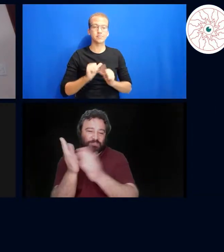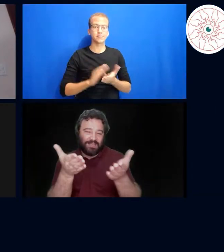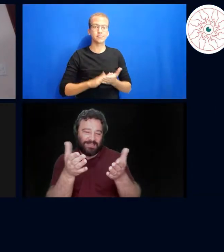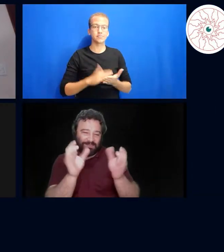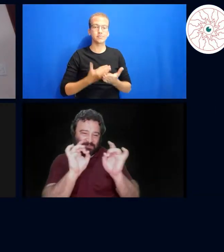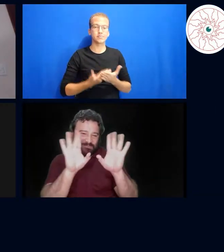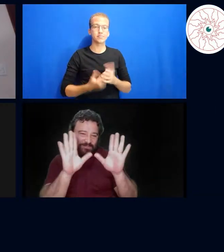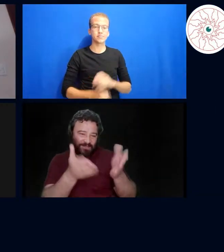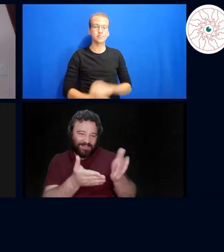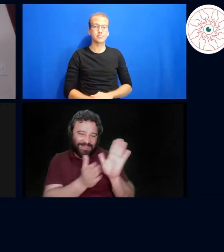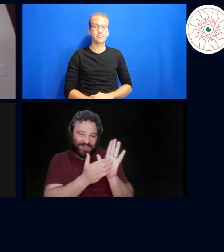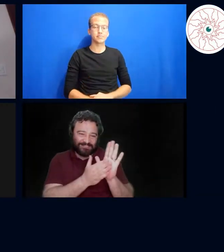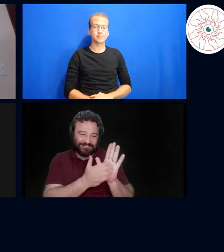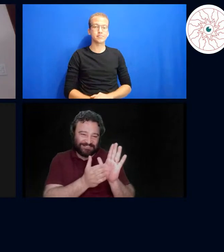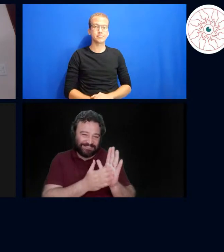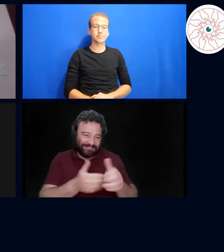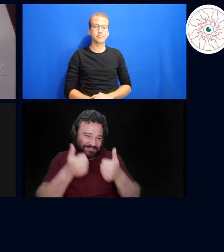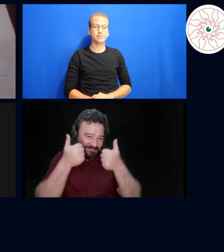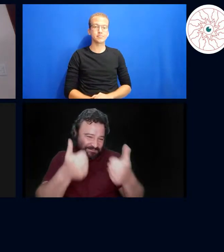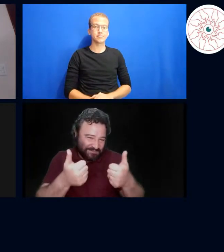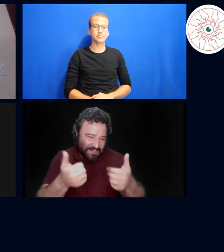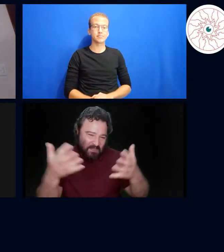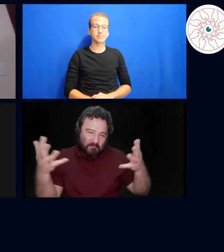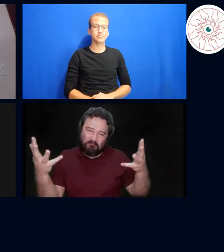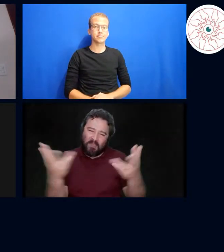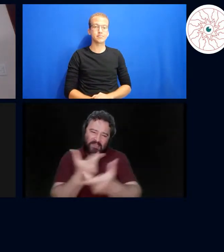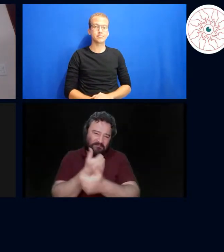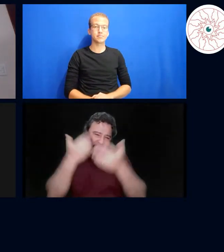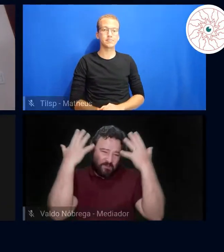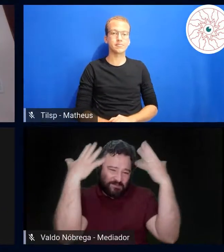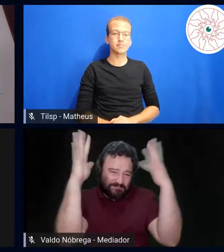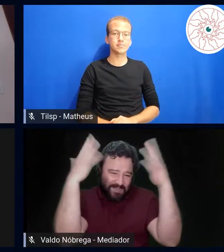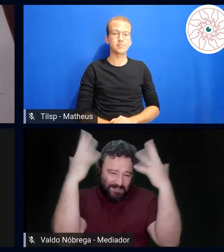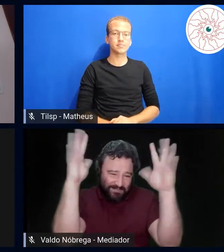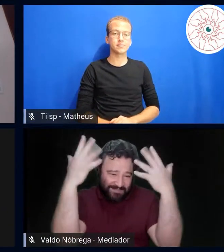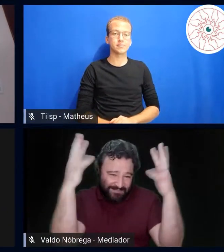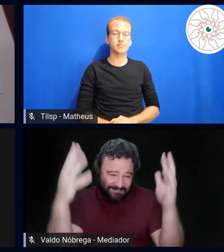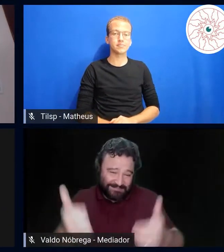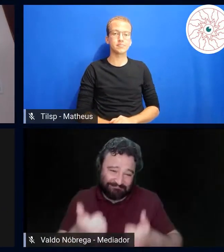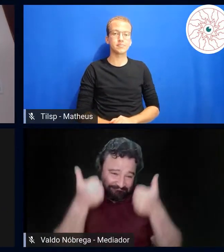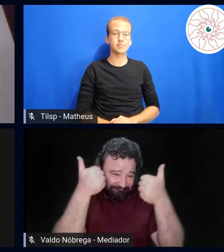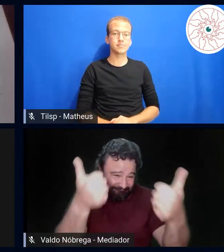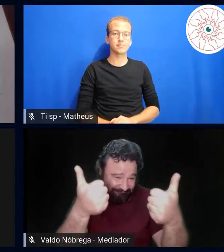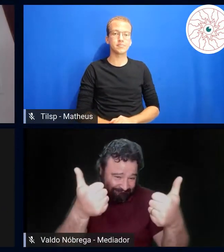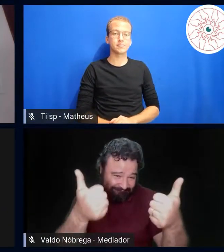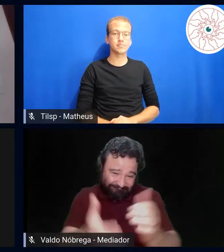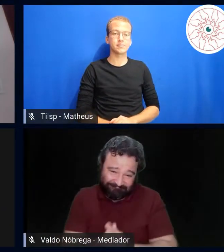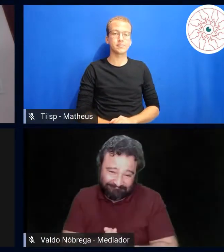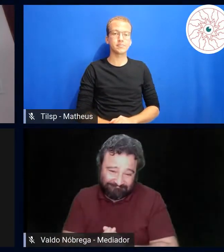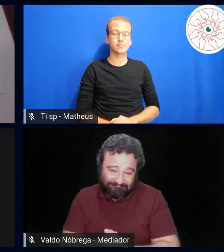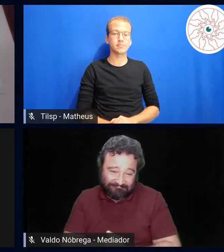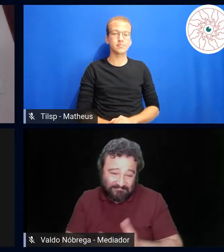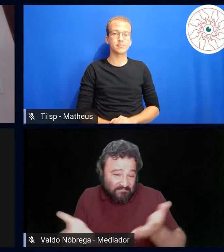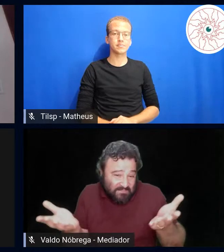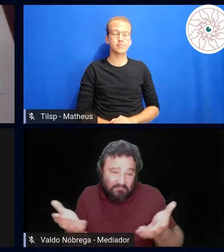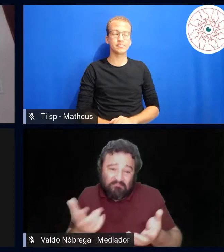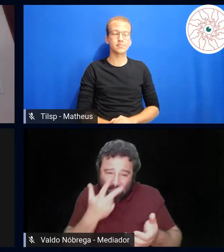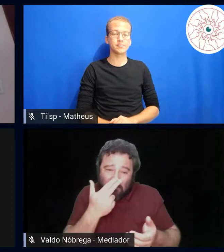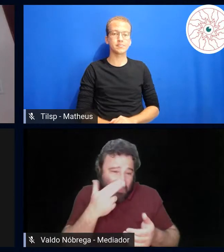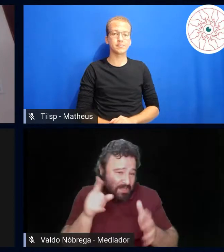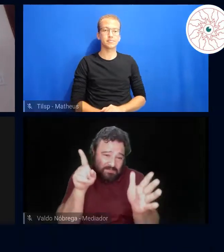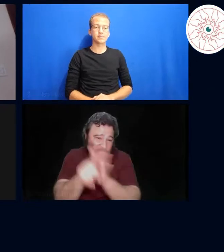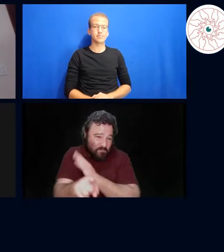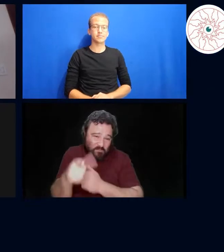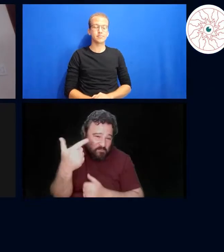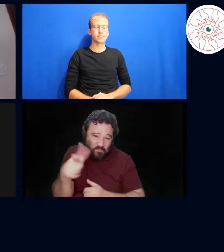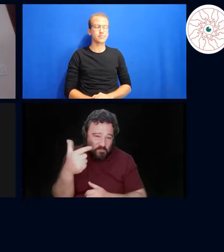Não, temos apenas um elogio, né? Parabenizando pela sua apresentação. Maravilhosa essa